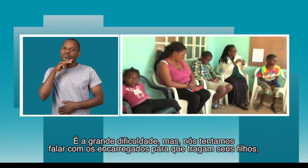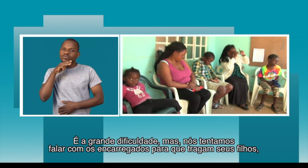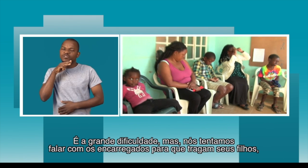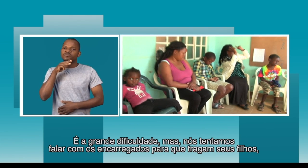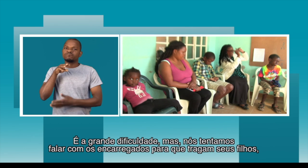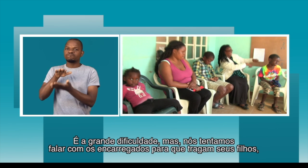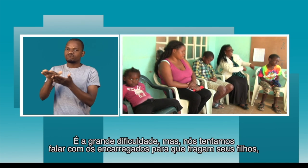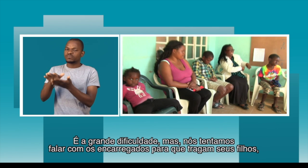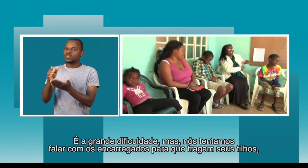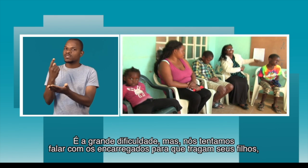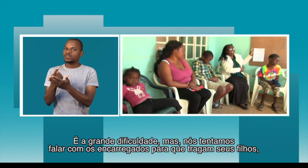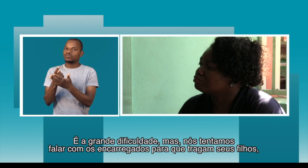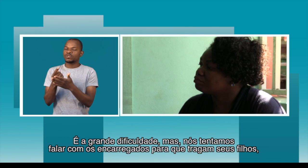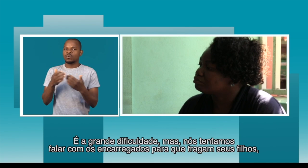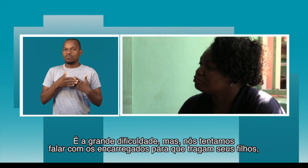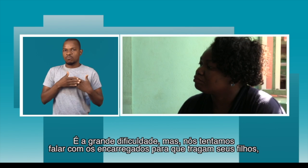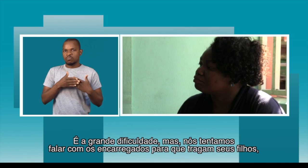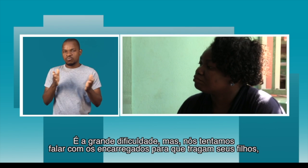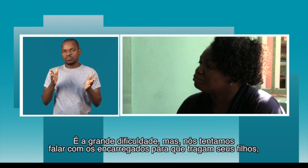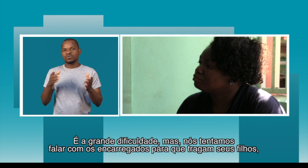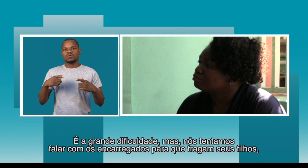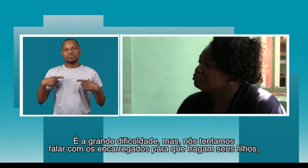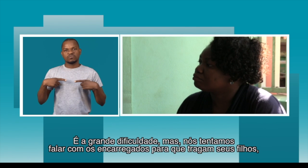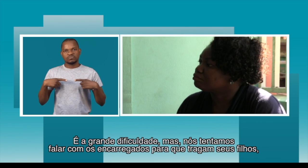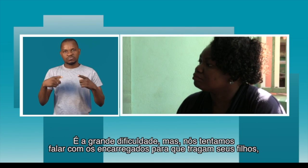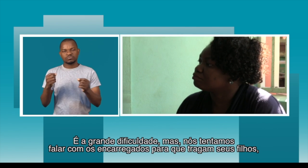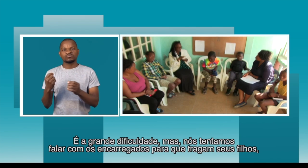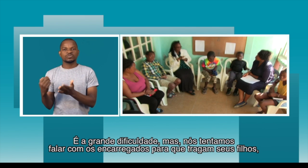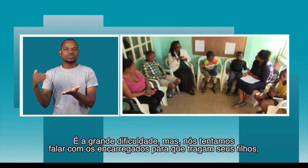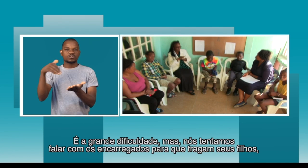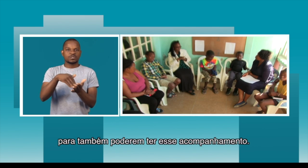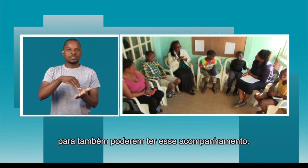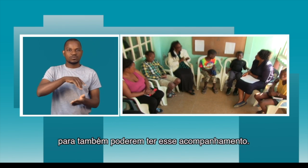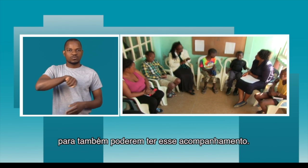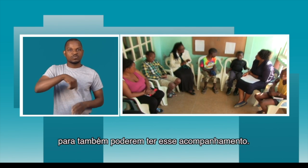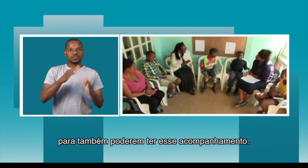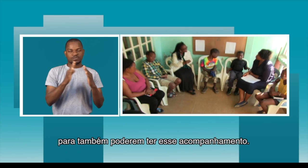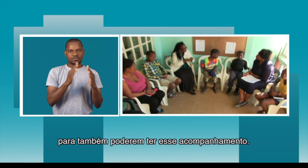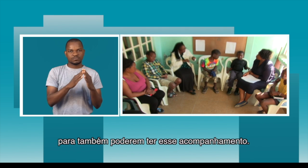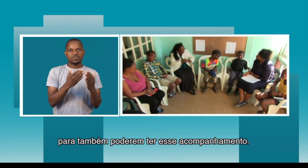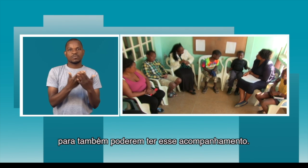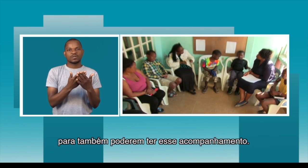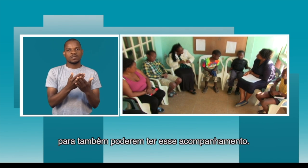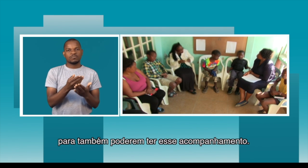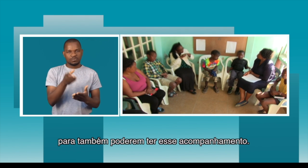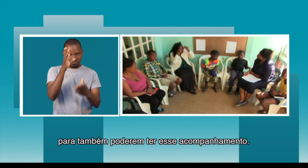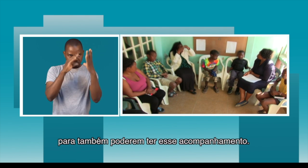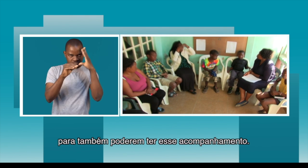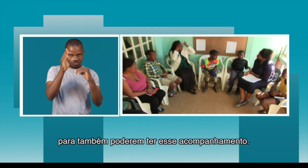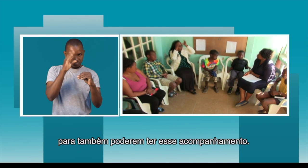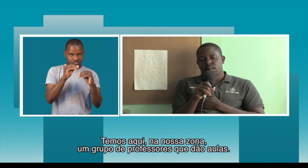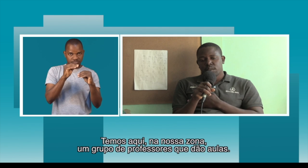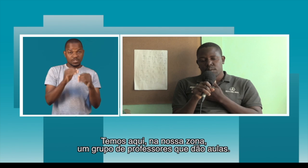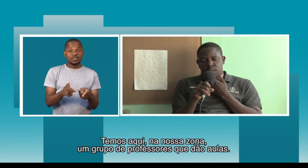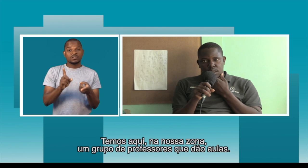tenham a vontade e aparecerem até aqui para ver se podem ter esse aproveitamento.